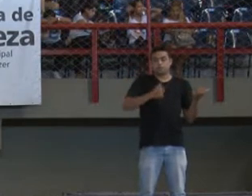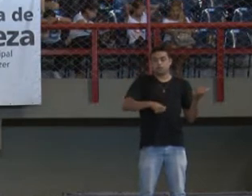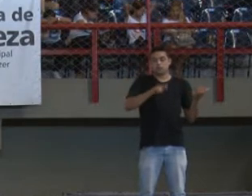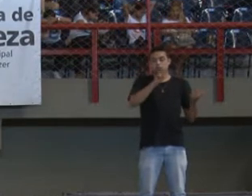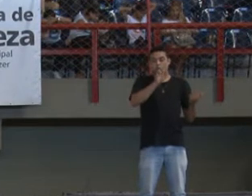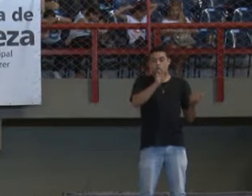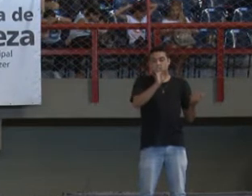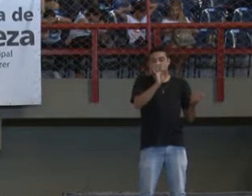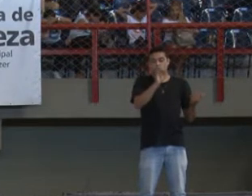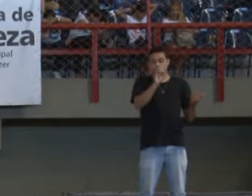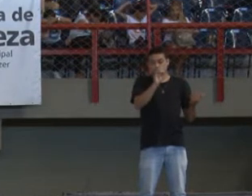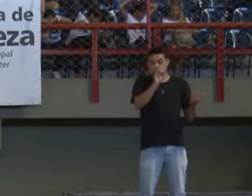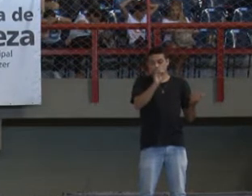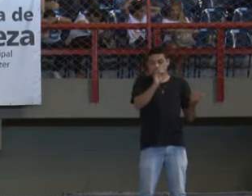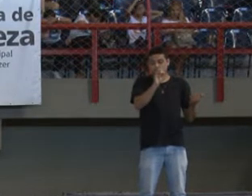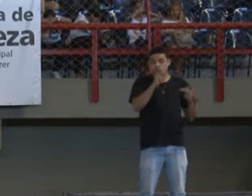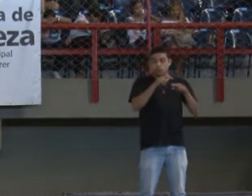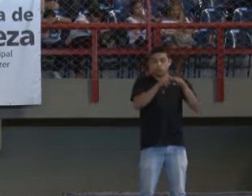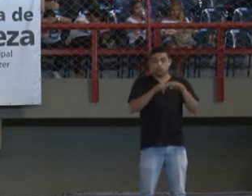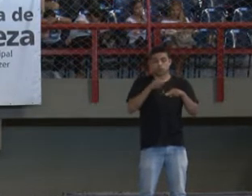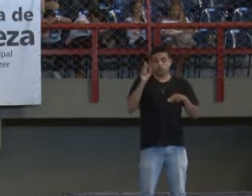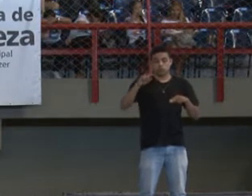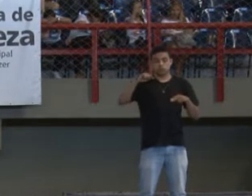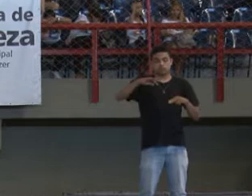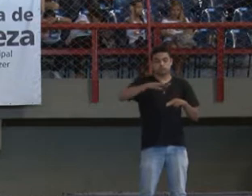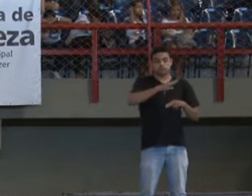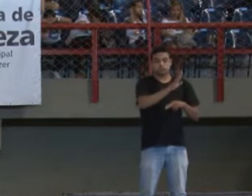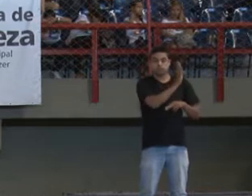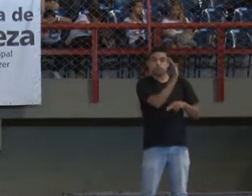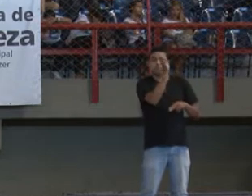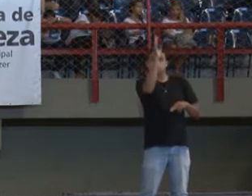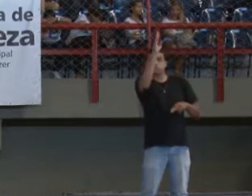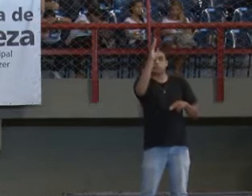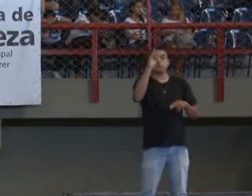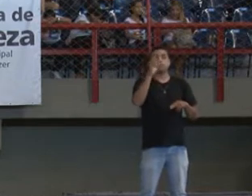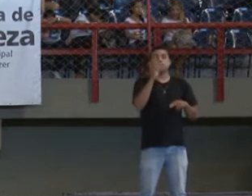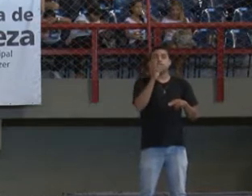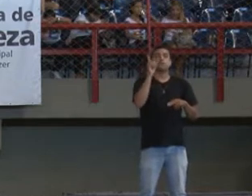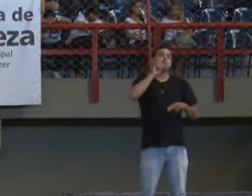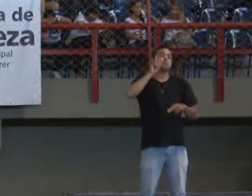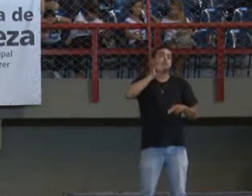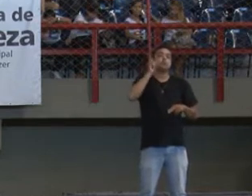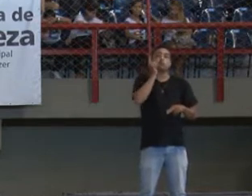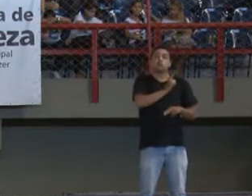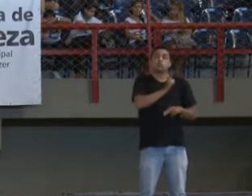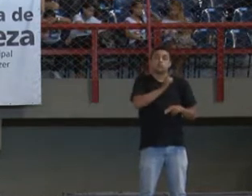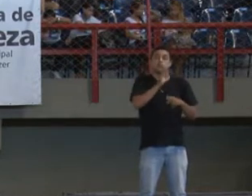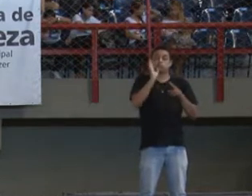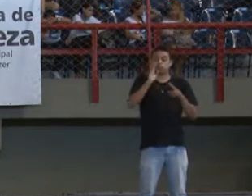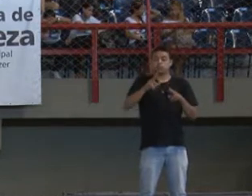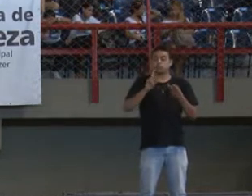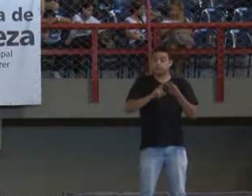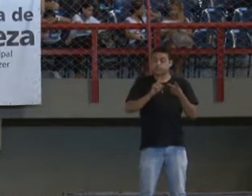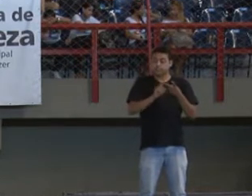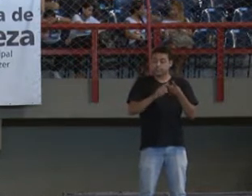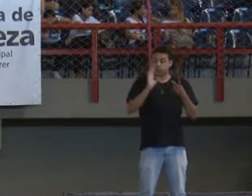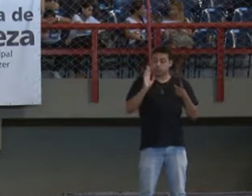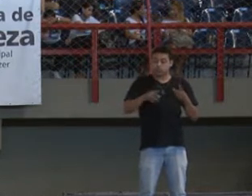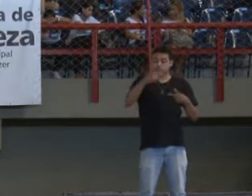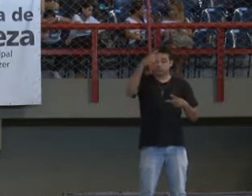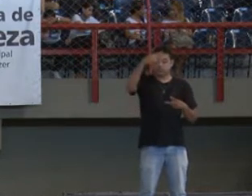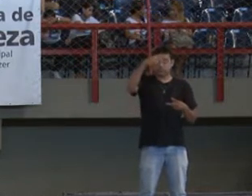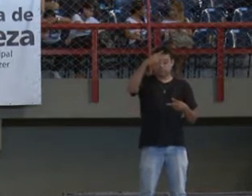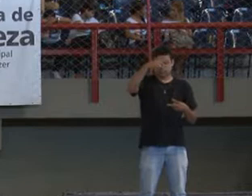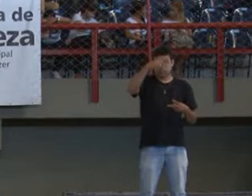graça, certo? Essa corrente leva até os Estados Unidos. Lá dos Estados Unidos, a terceira corrente das